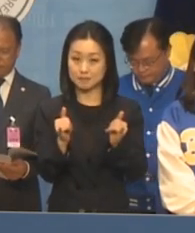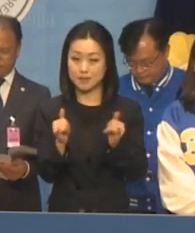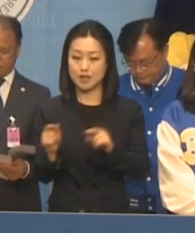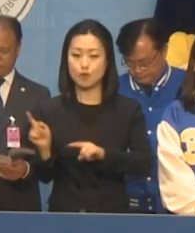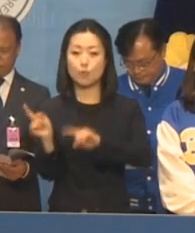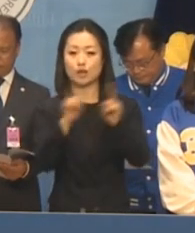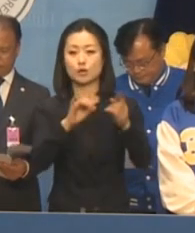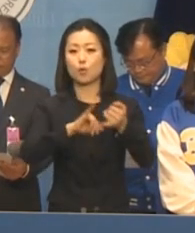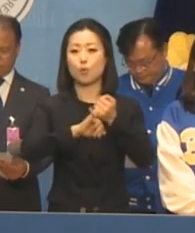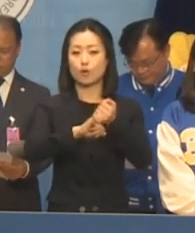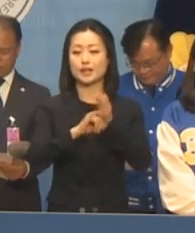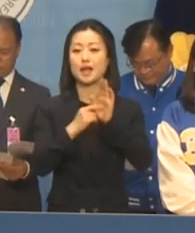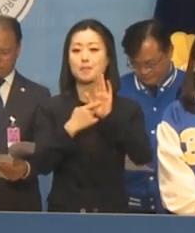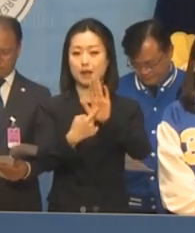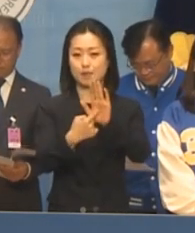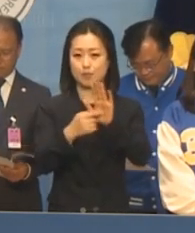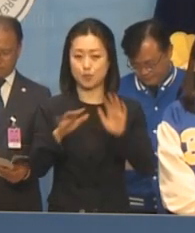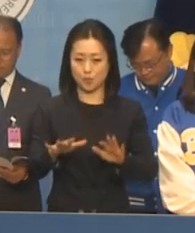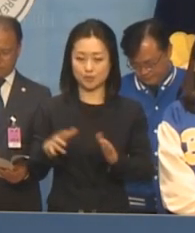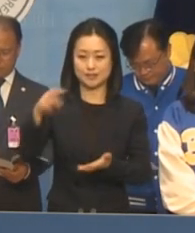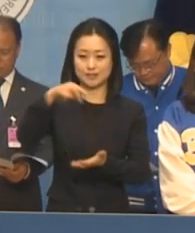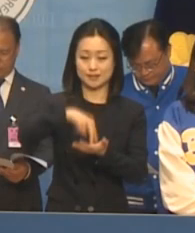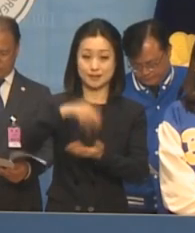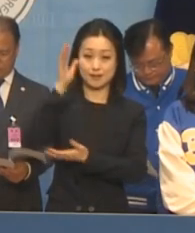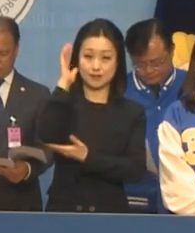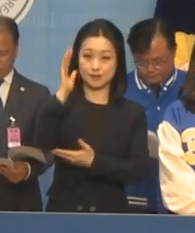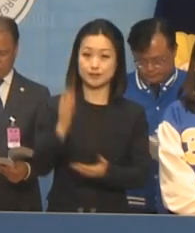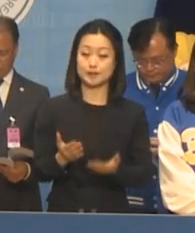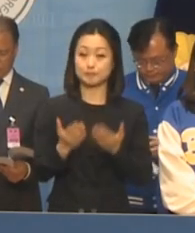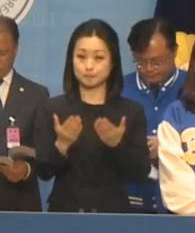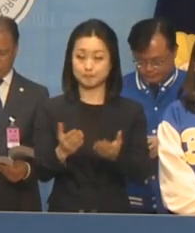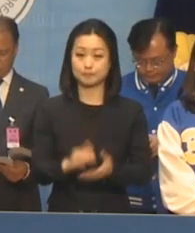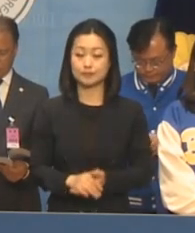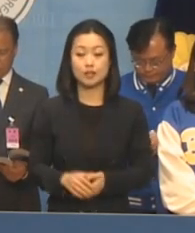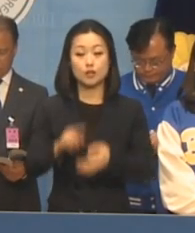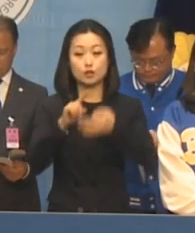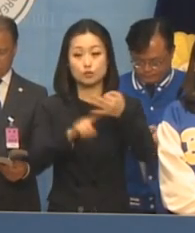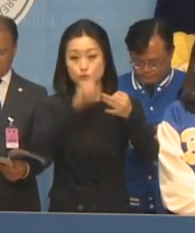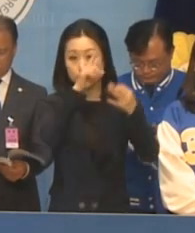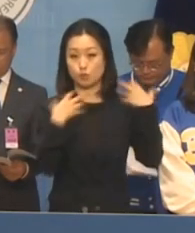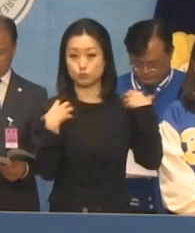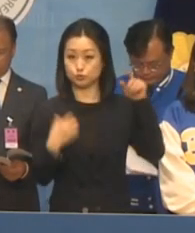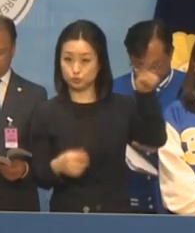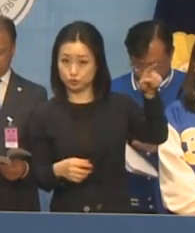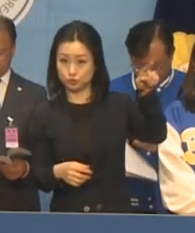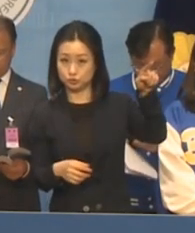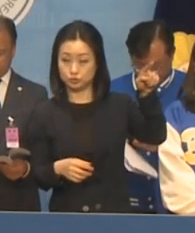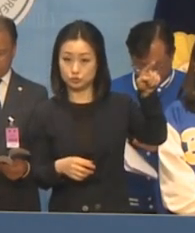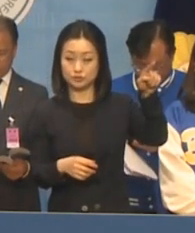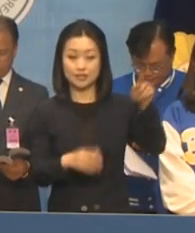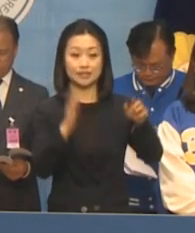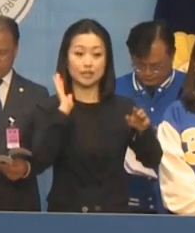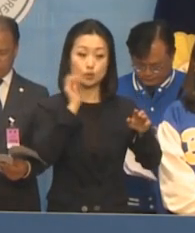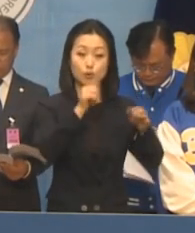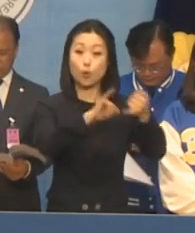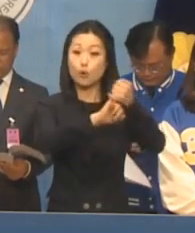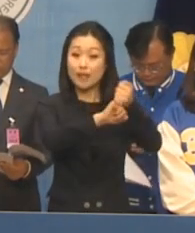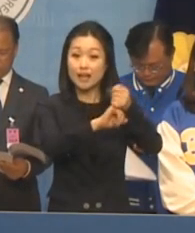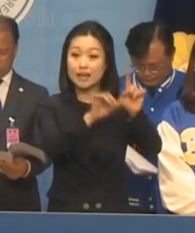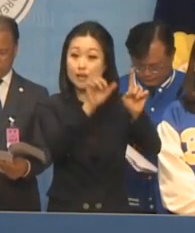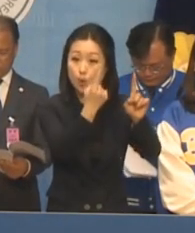공약을 발표하기 위해서이 자리에 섰습니다 윤석열 정부는 대선공약 1호로